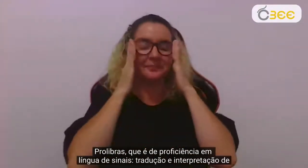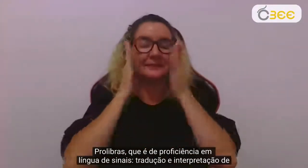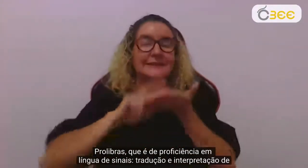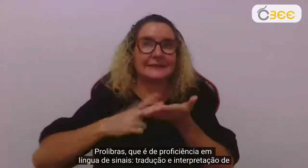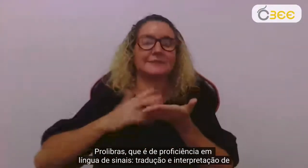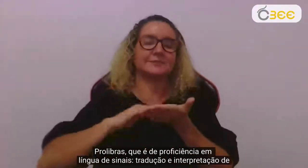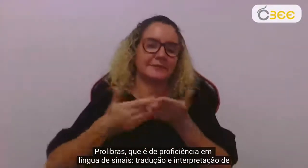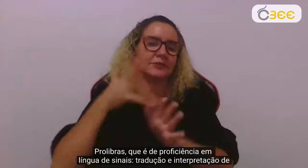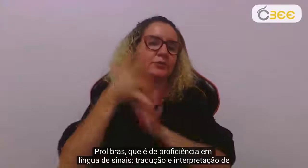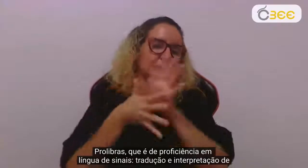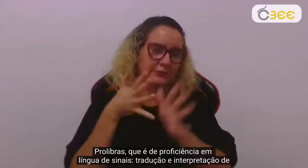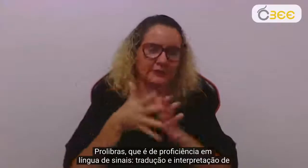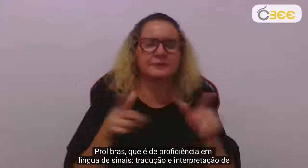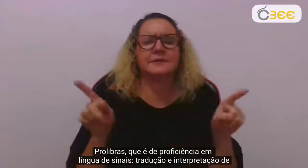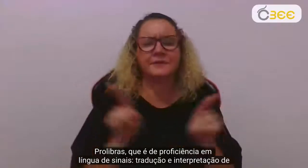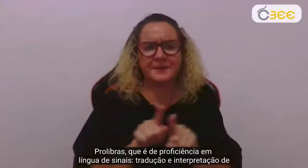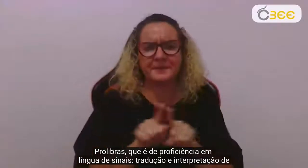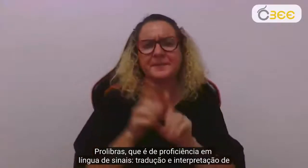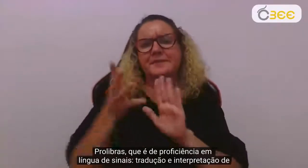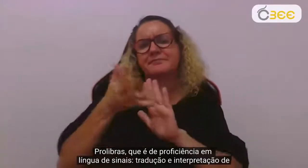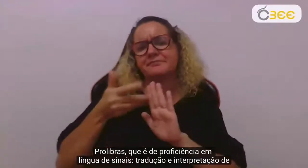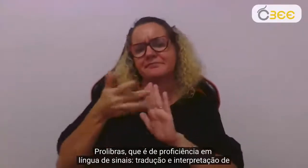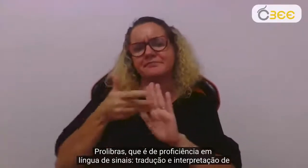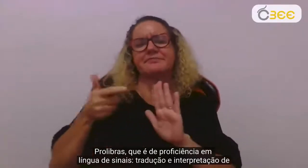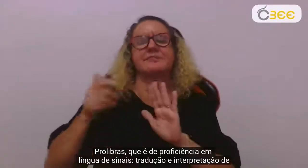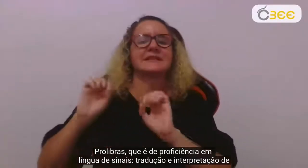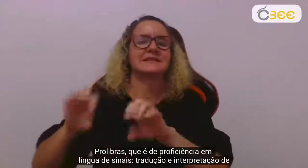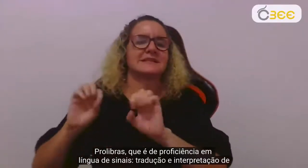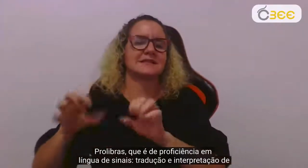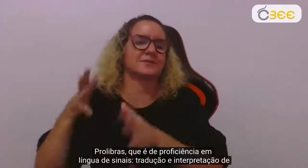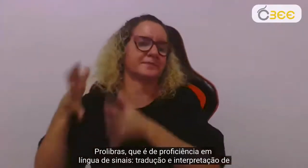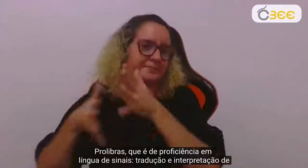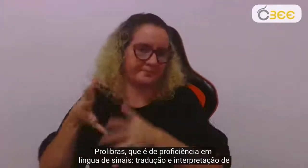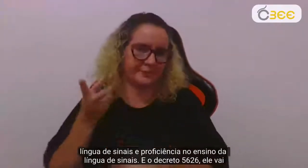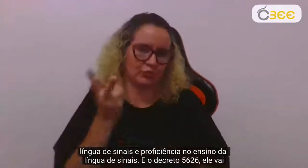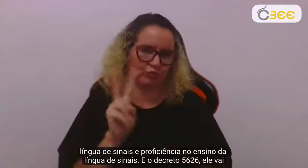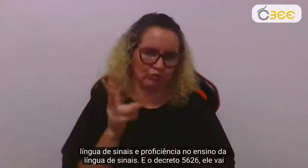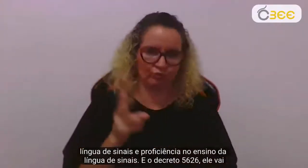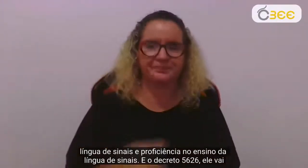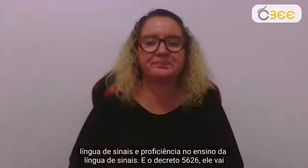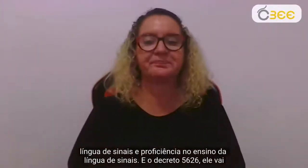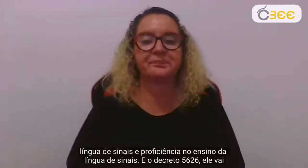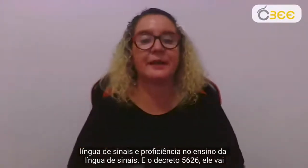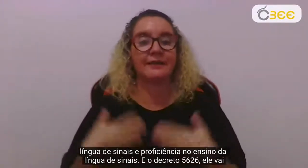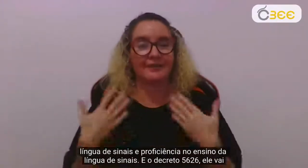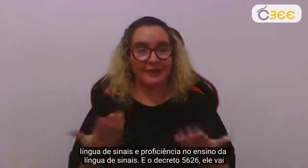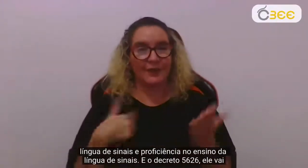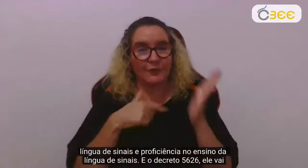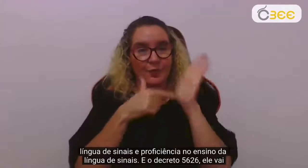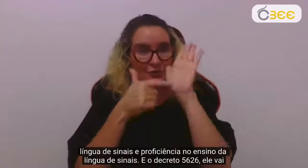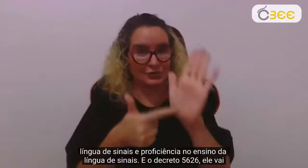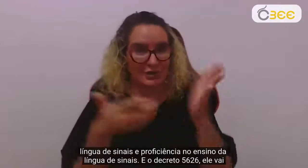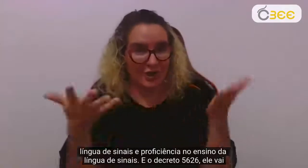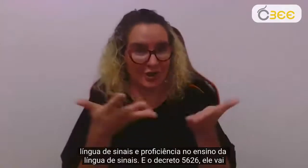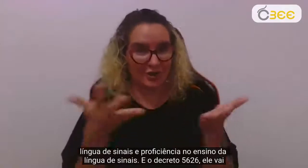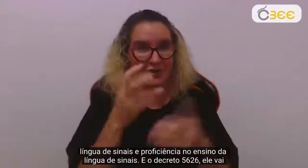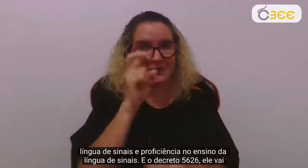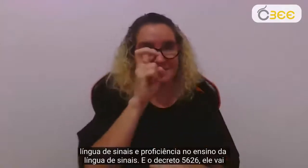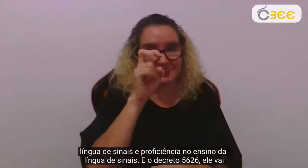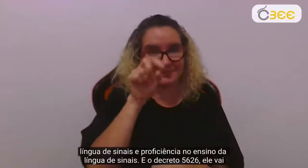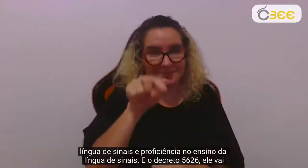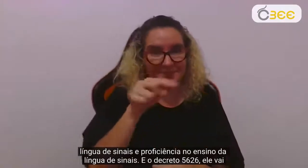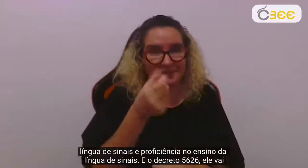através do ProLibras, que é de proficiência em língua de sinais, tradução e interpretação de língua de sinais e proficiência no ensino da língua de